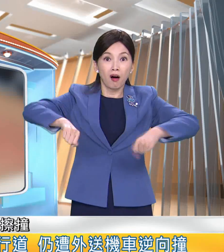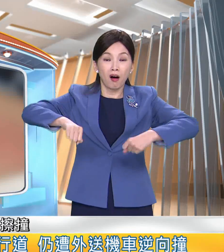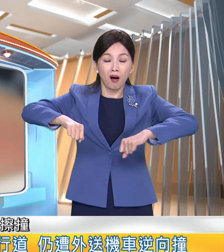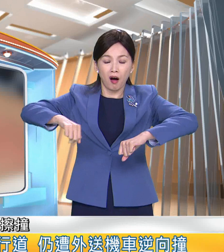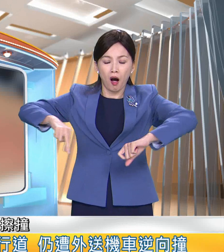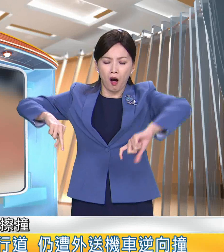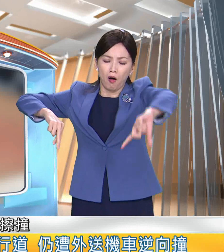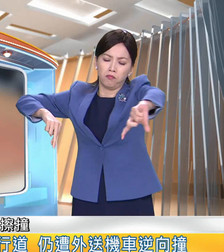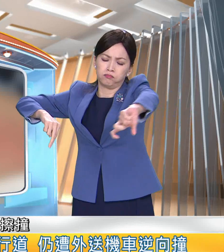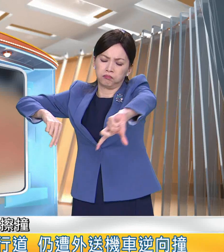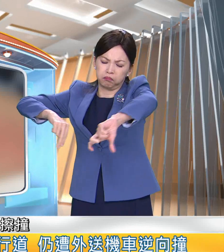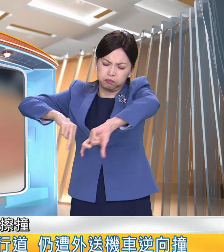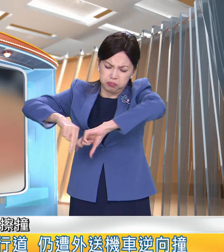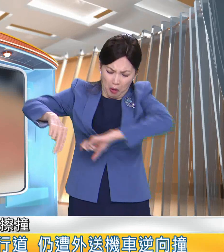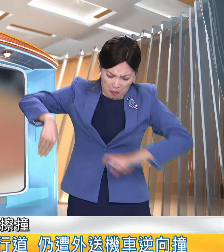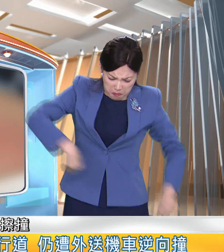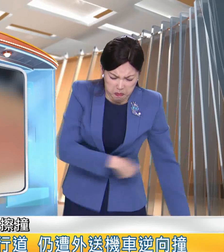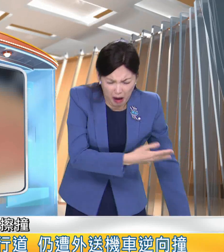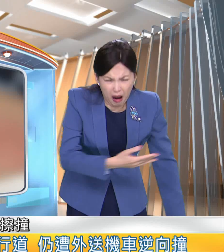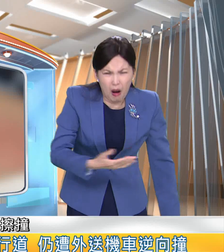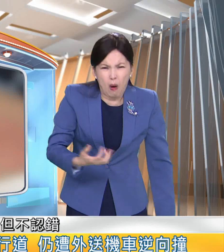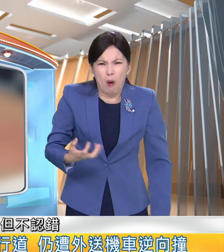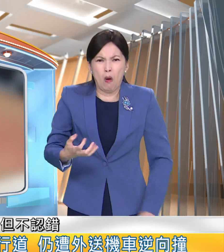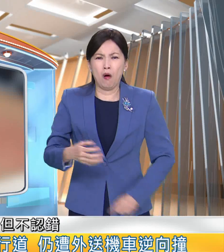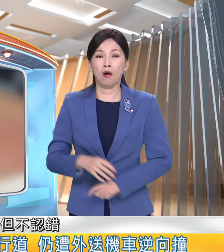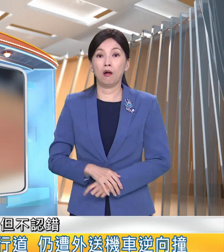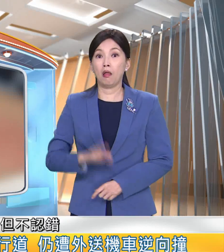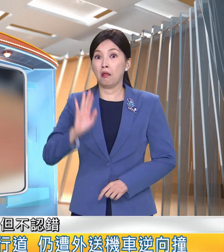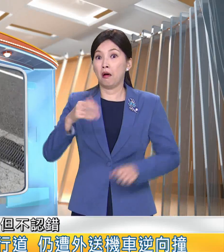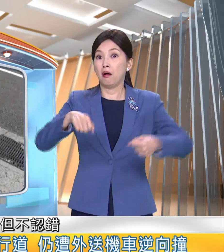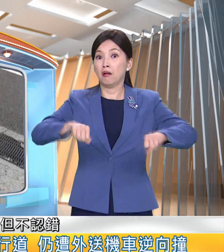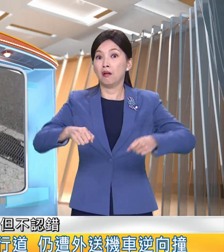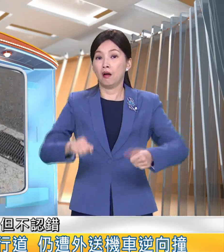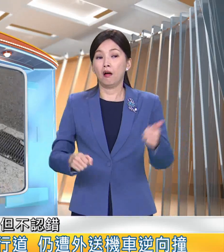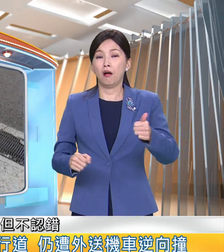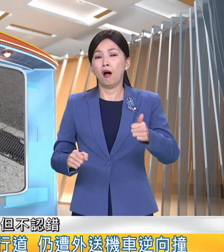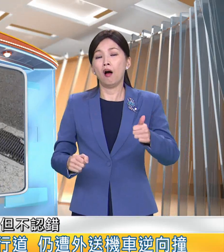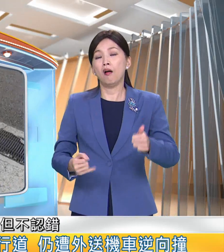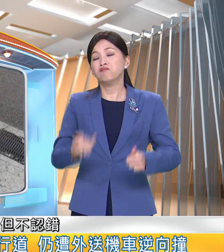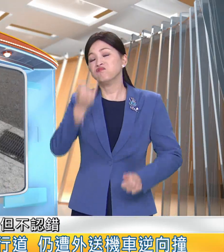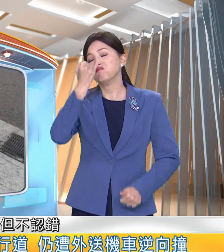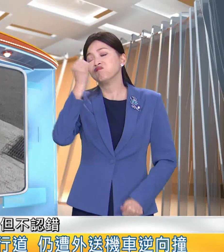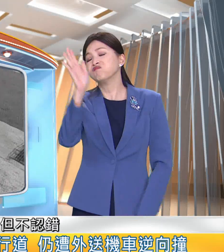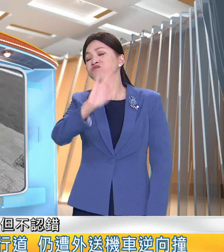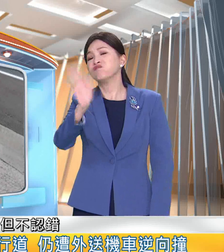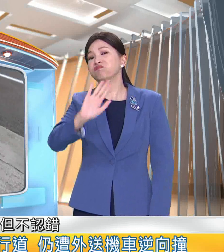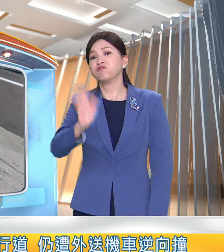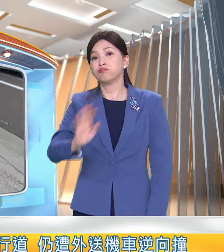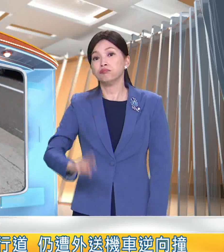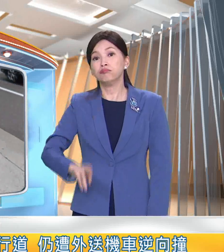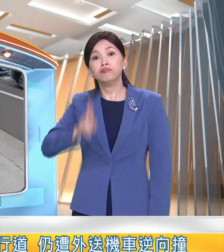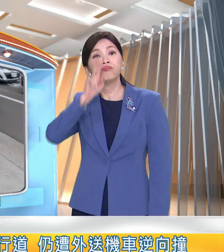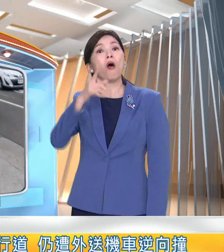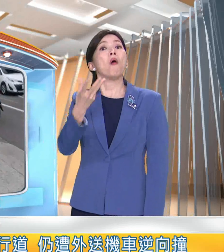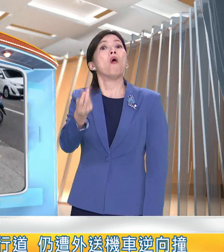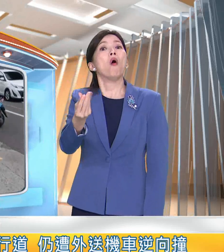撞，而肇事的外送员不但不认错，还直接离开现